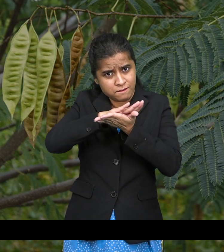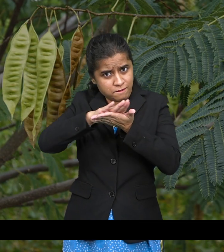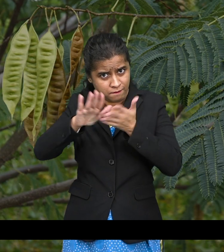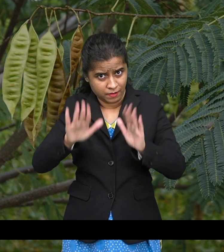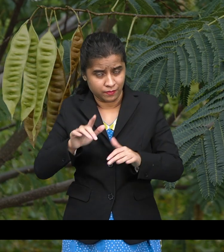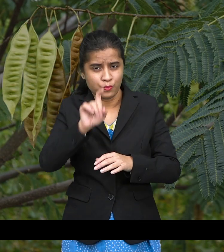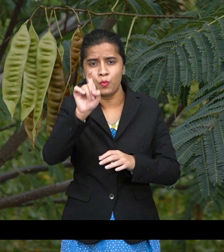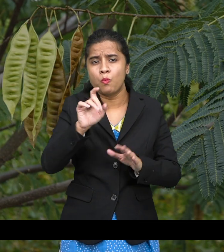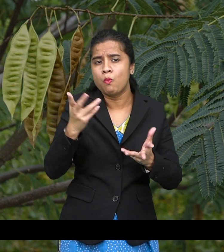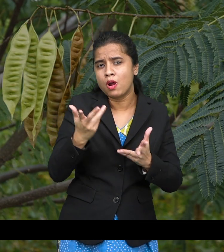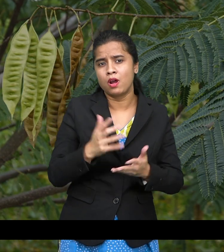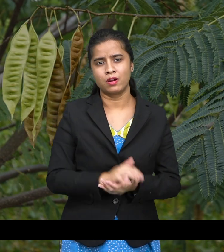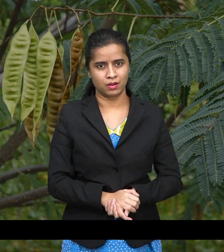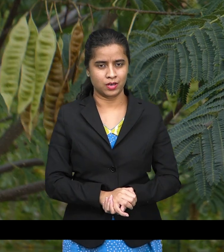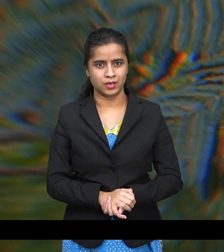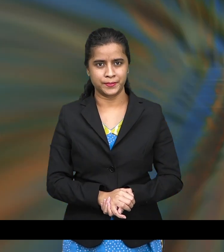ஏன்?